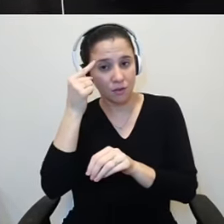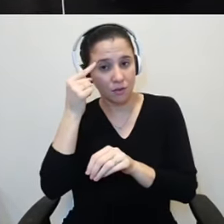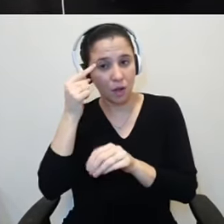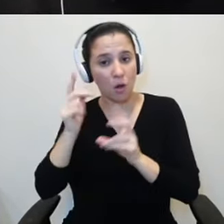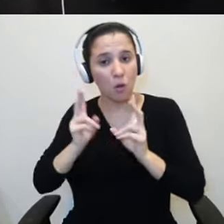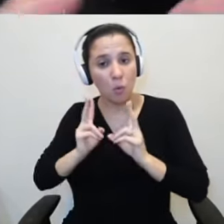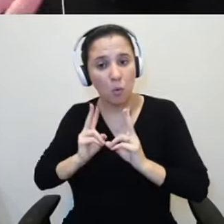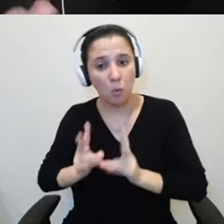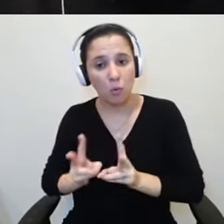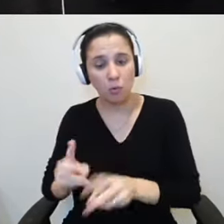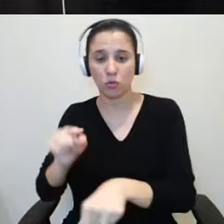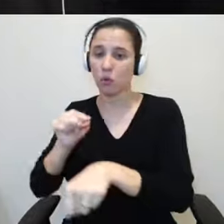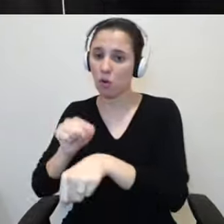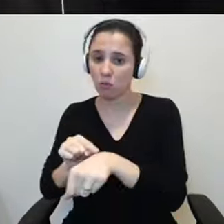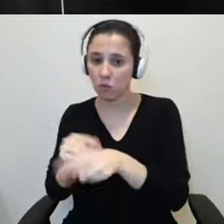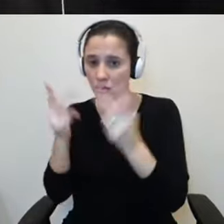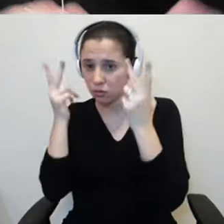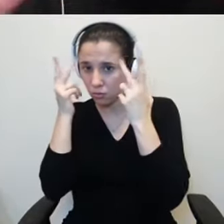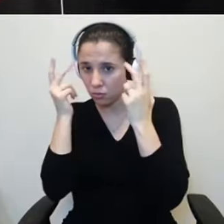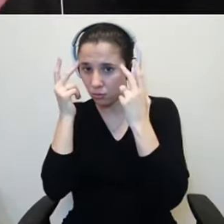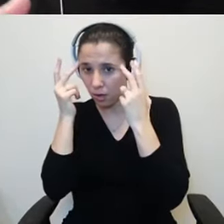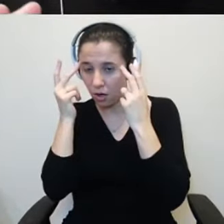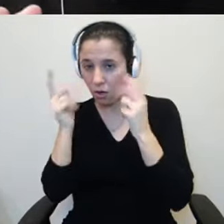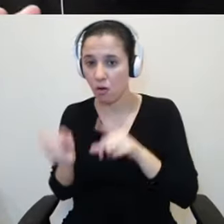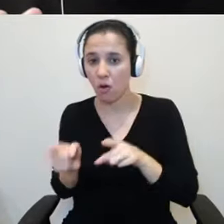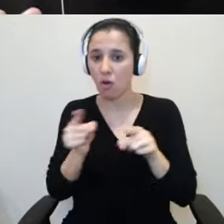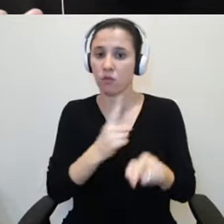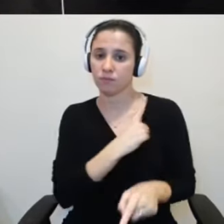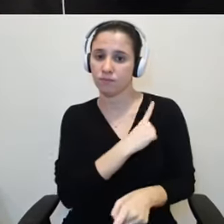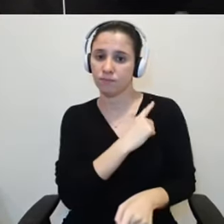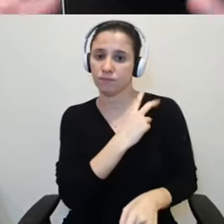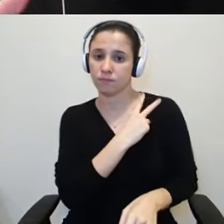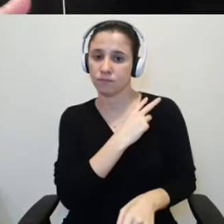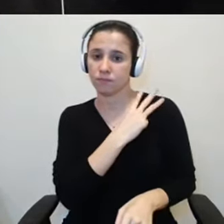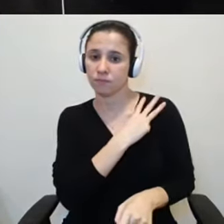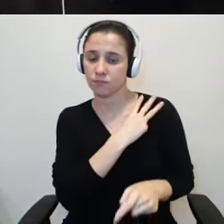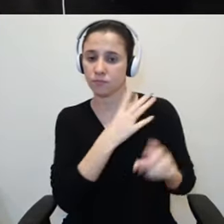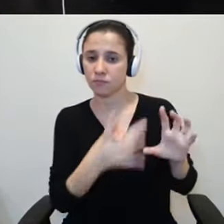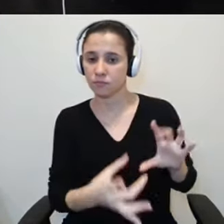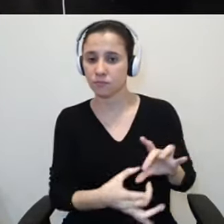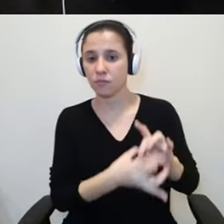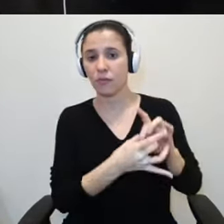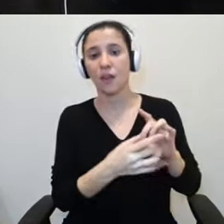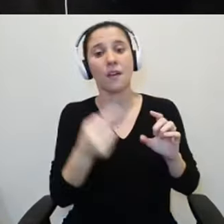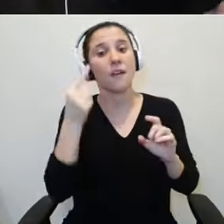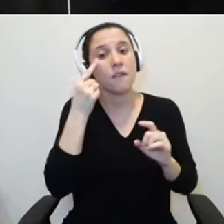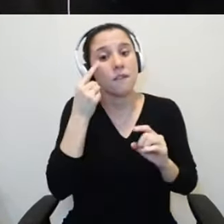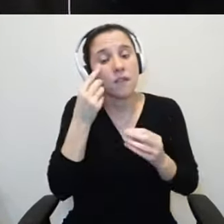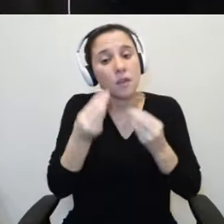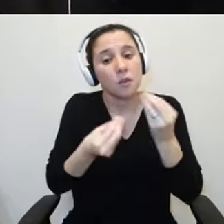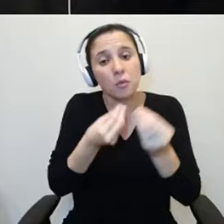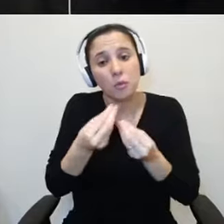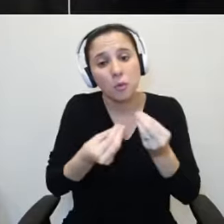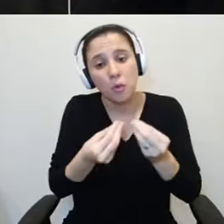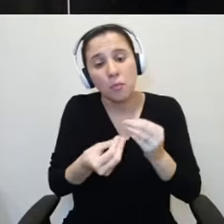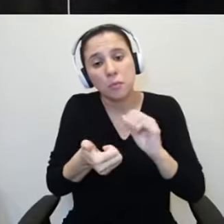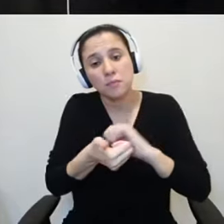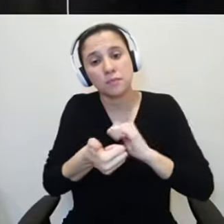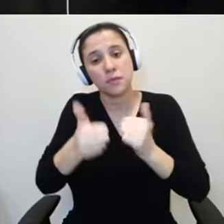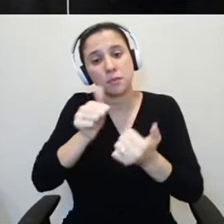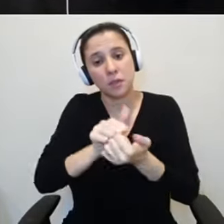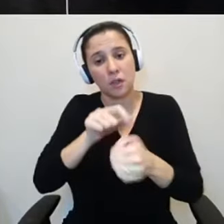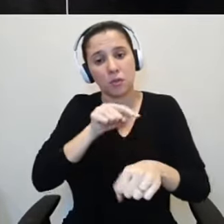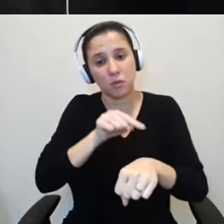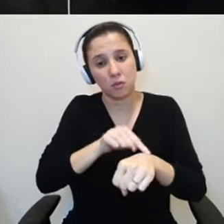verificando possibilidades de ajuste, justamente para tentar fazer com que vocês otimizem esse tempo online que vocês vão ficar